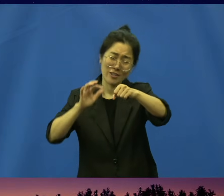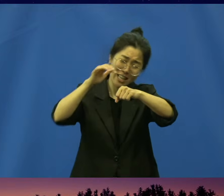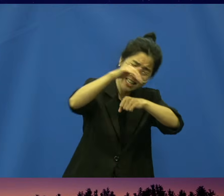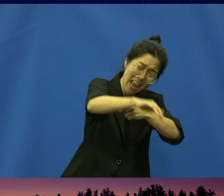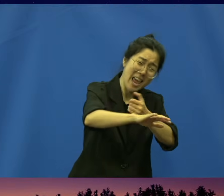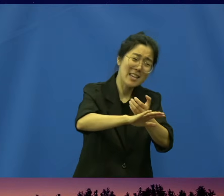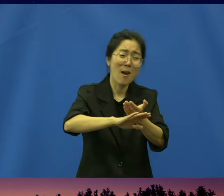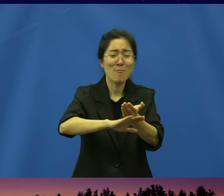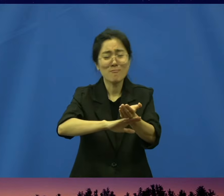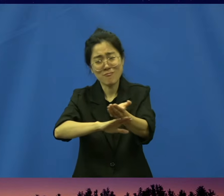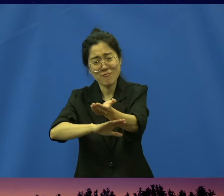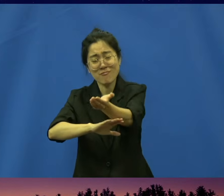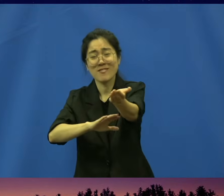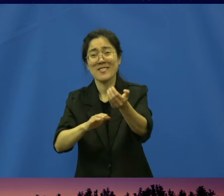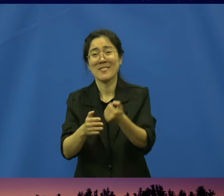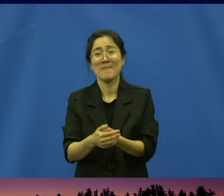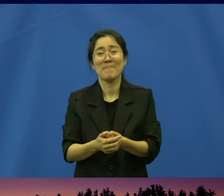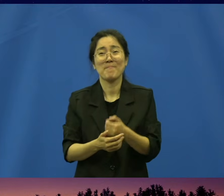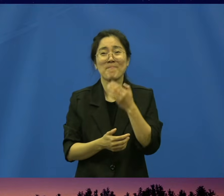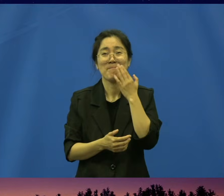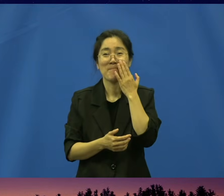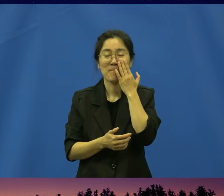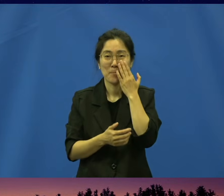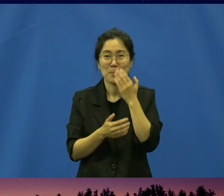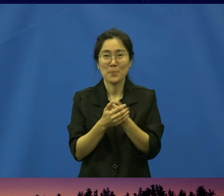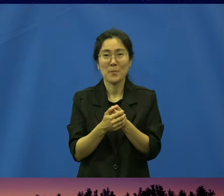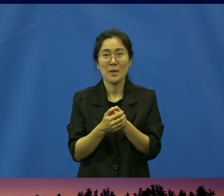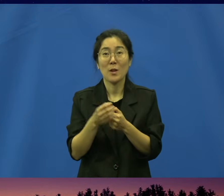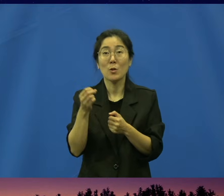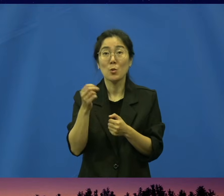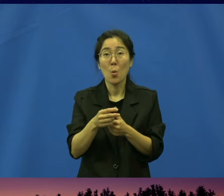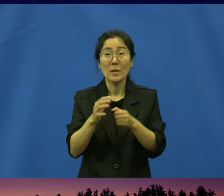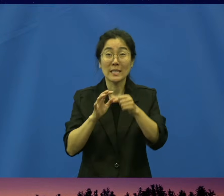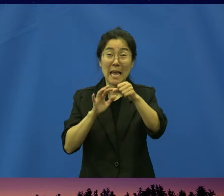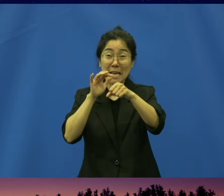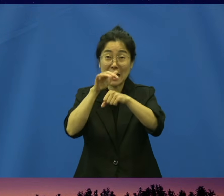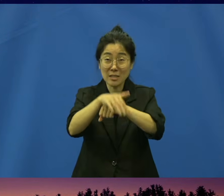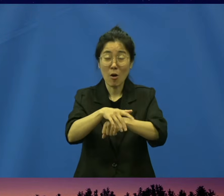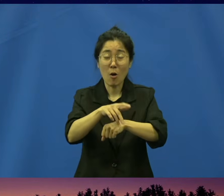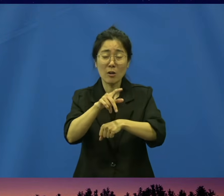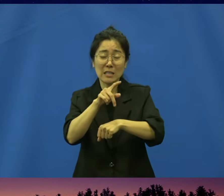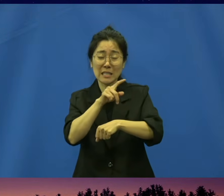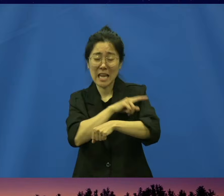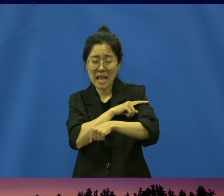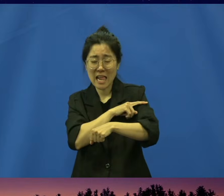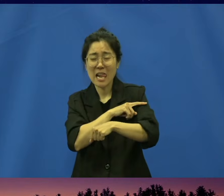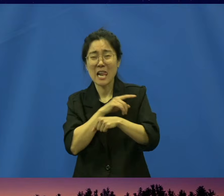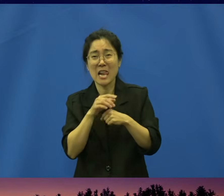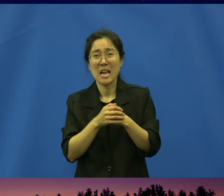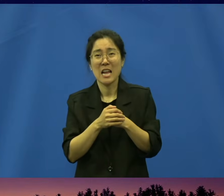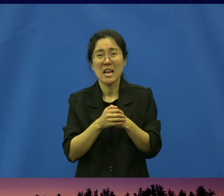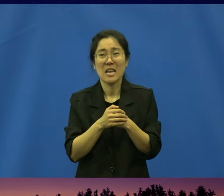그리고 이것은 세계에서 가장 큰 선상 서점으로서 약 6,000가지 종류의 책 100톤 이상을 싣고